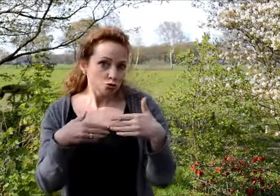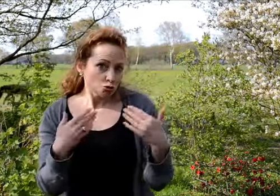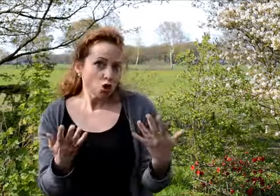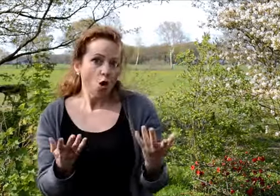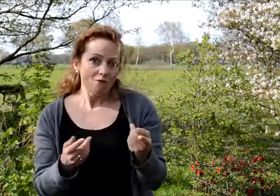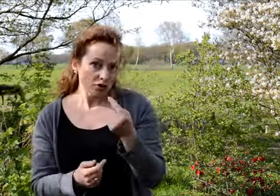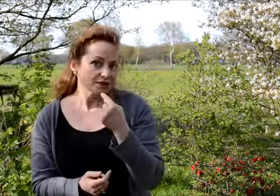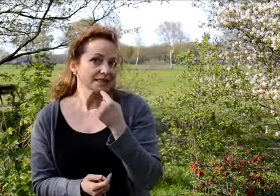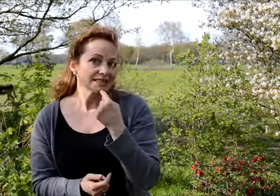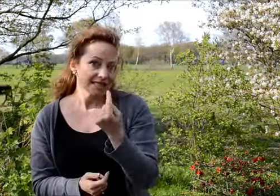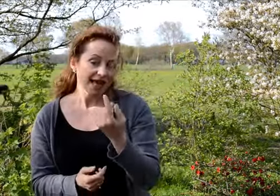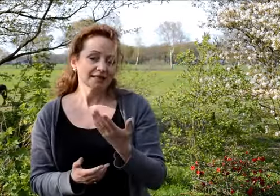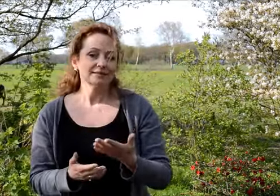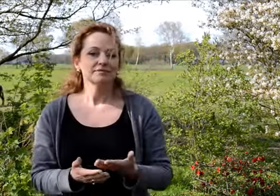wordt gezegd.